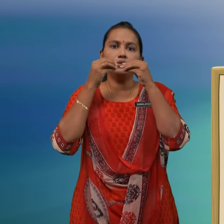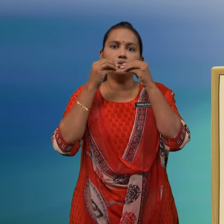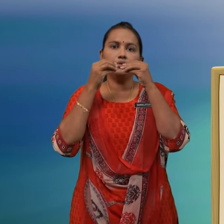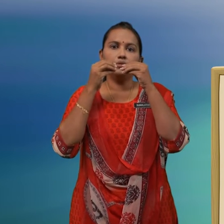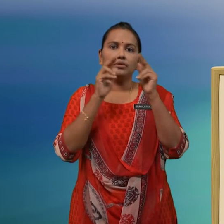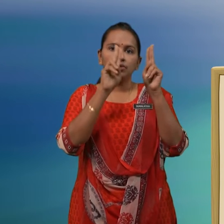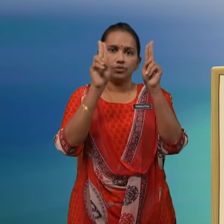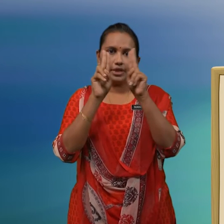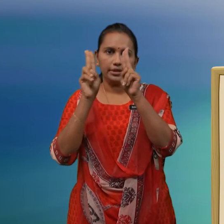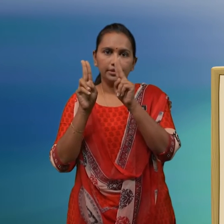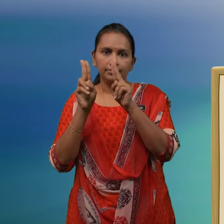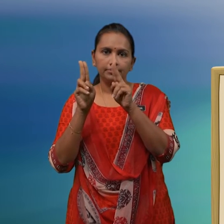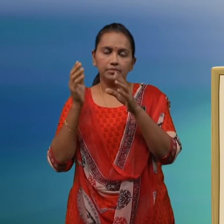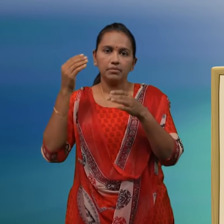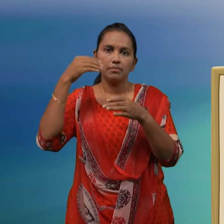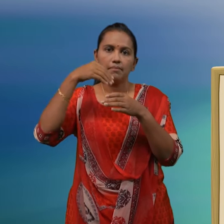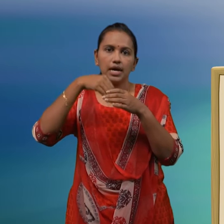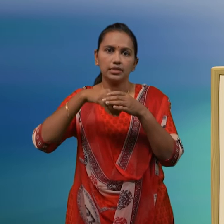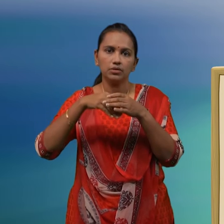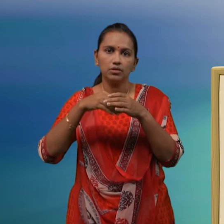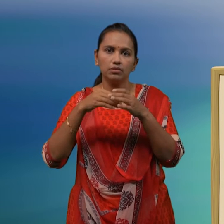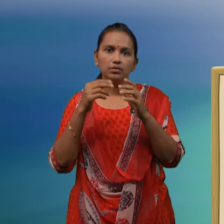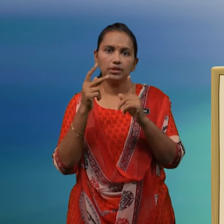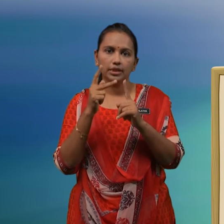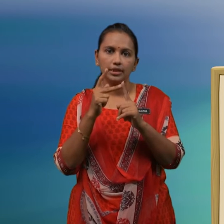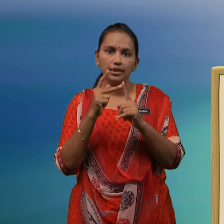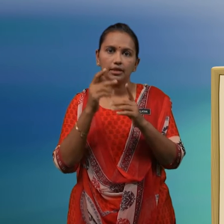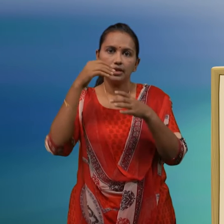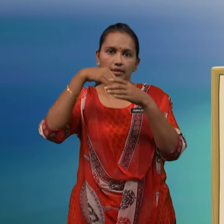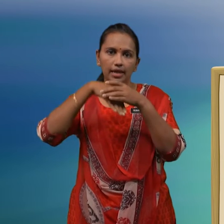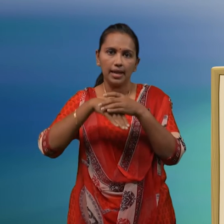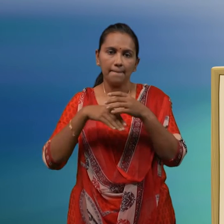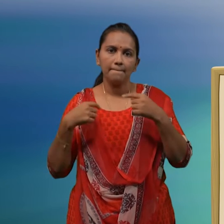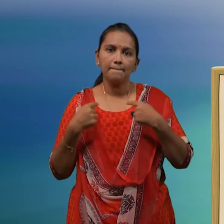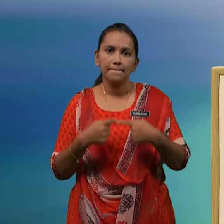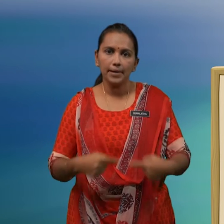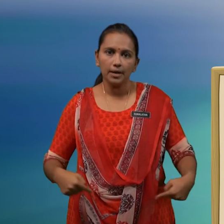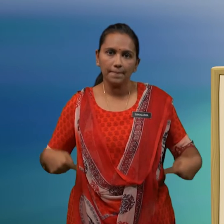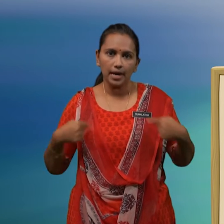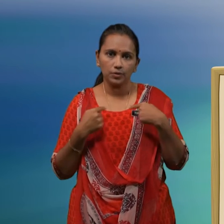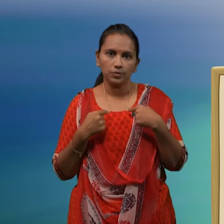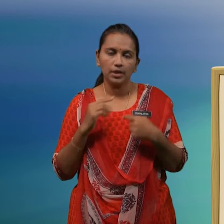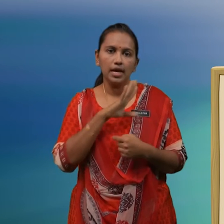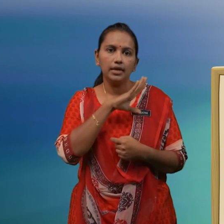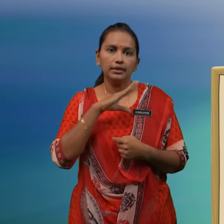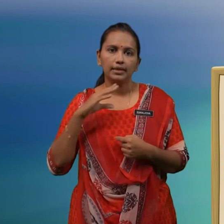menyedut udara masuk ke dalam peparu